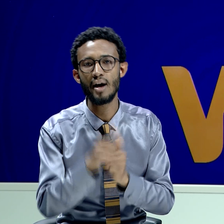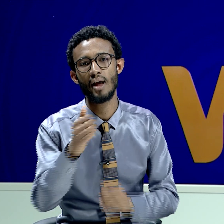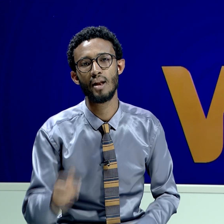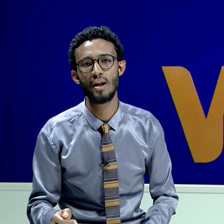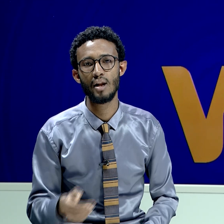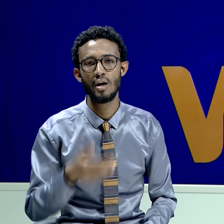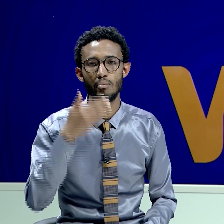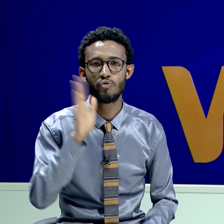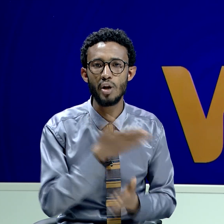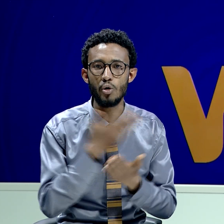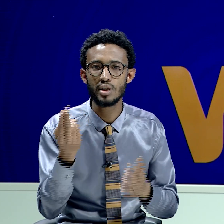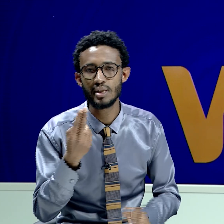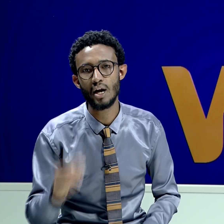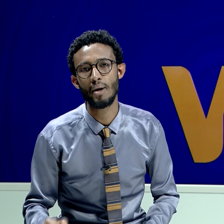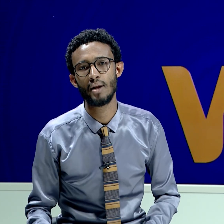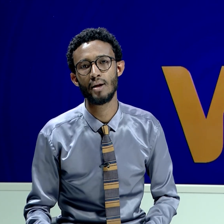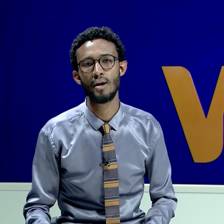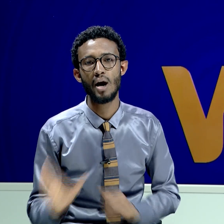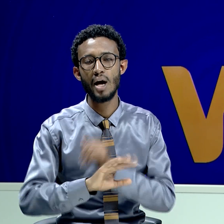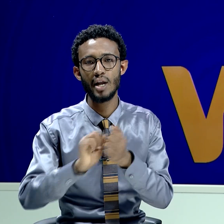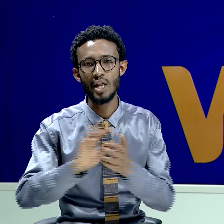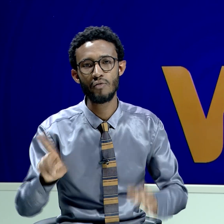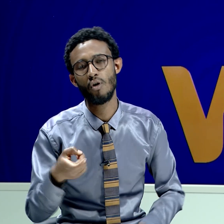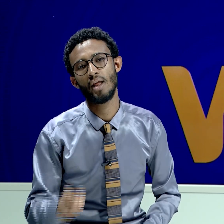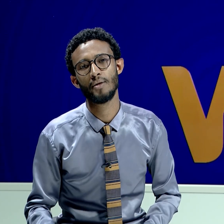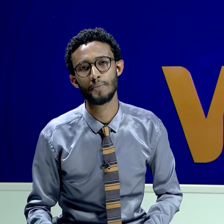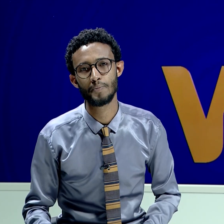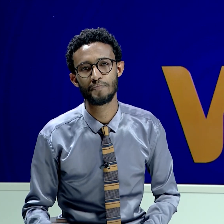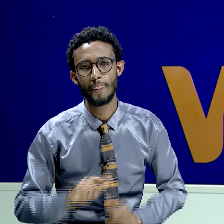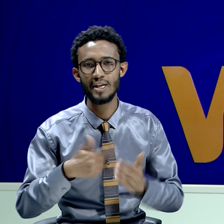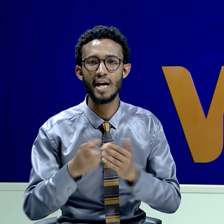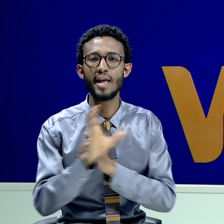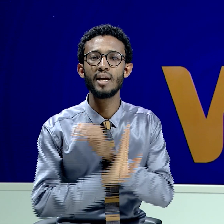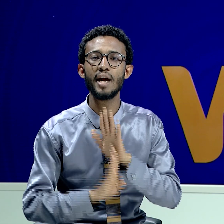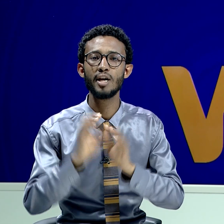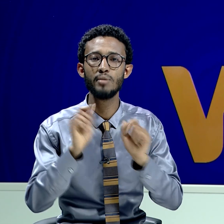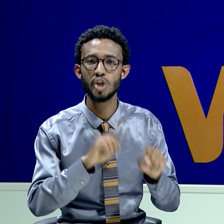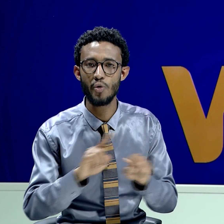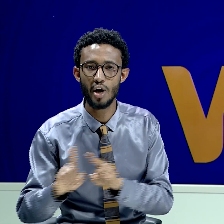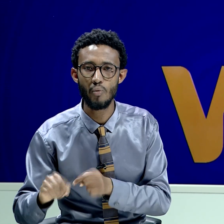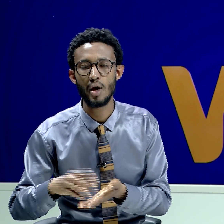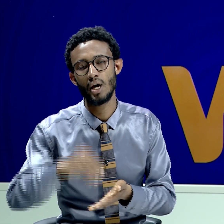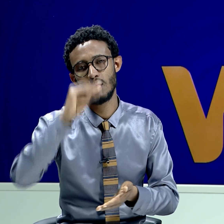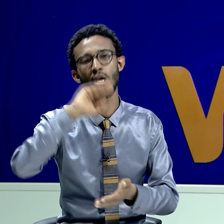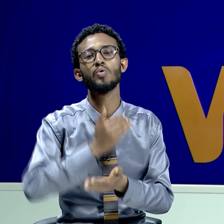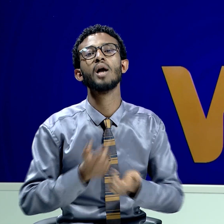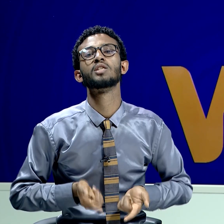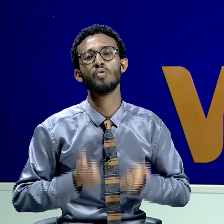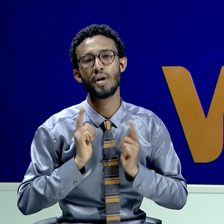ይጠቃል መጥፎ ነገሮች ይጠቀማል ሀገር አጥፍ ይሆናል ለዚ አንዳግ ሊያድግ የሚችለው ደግሞ ያተመለሰ ኃይል ሲኖር